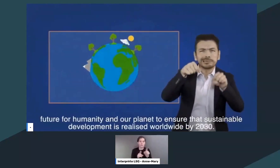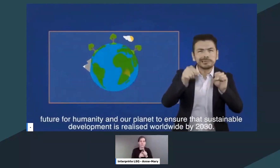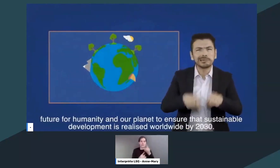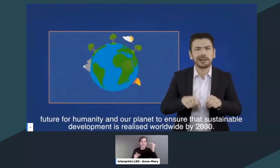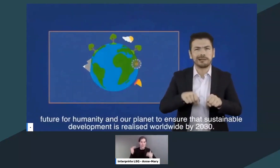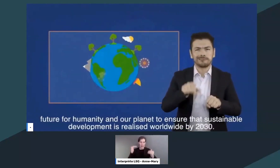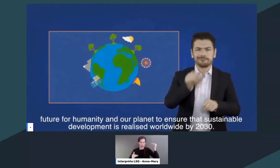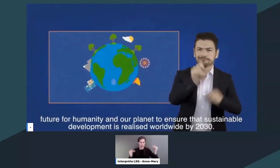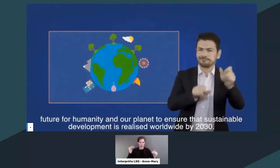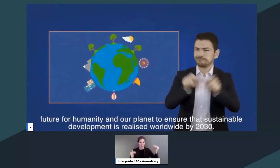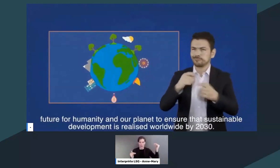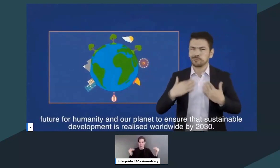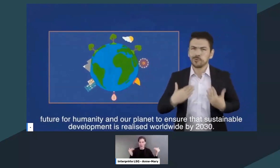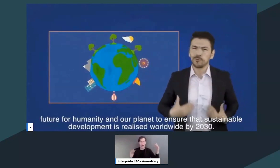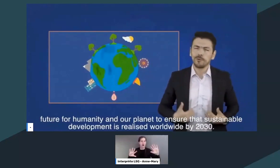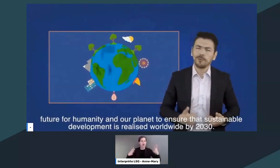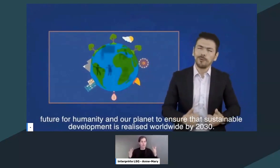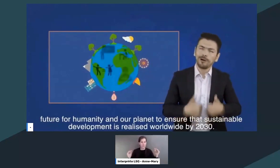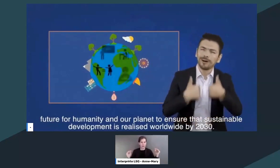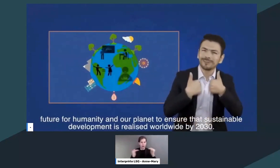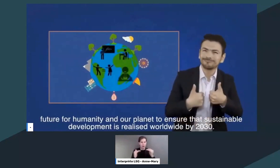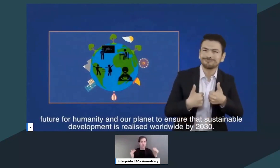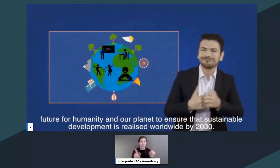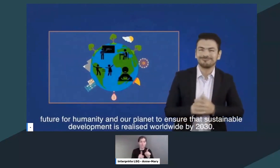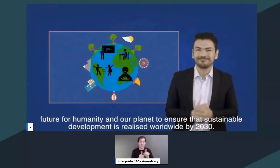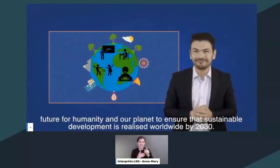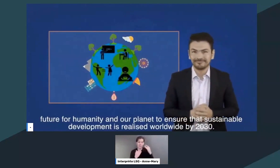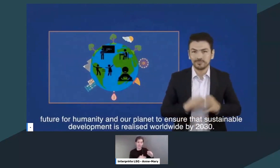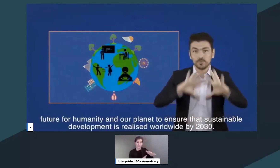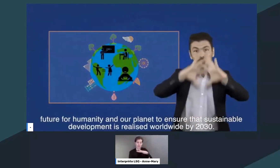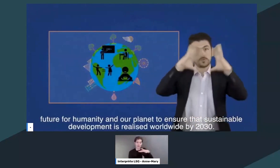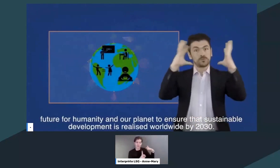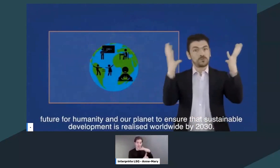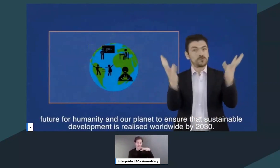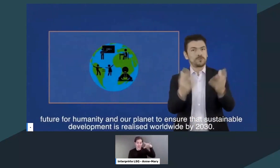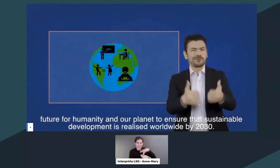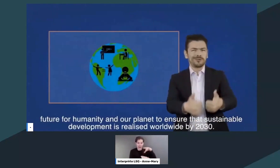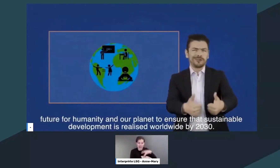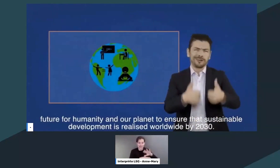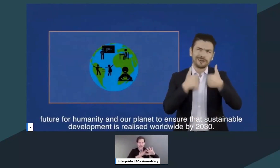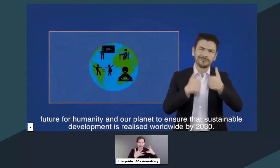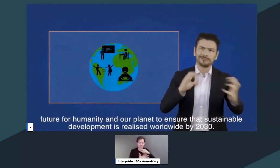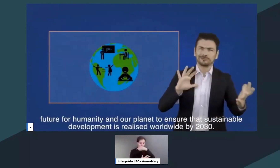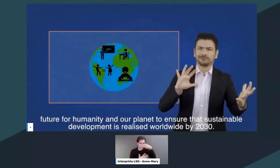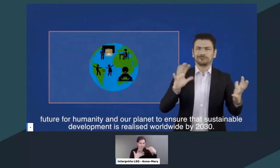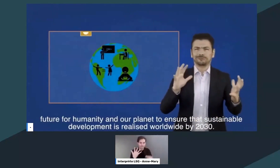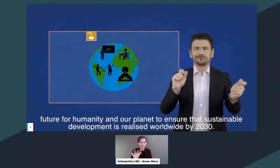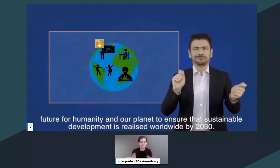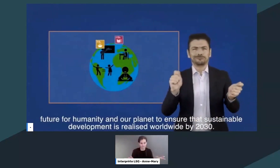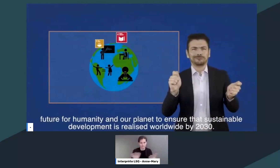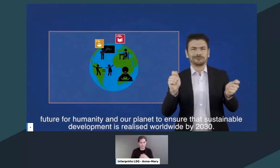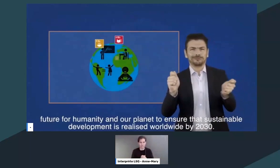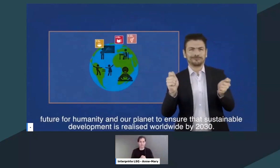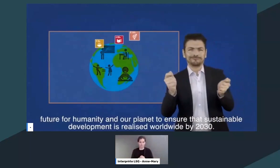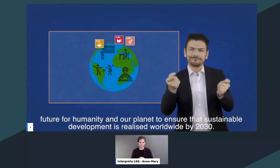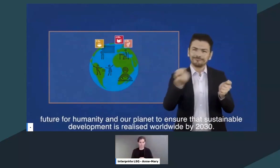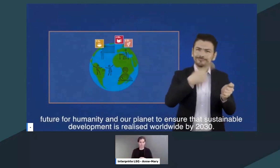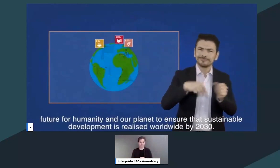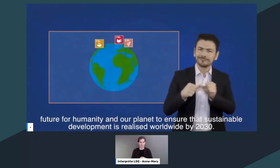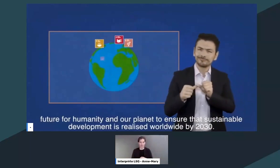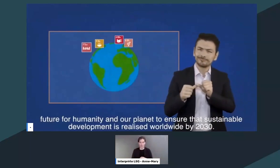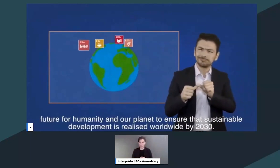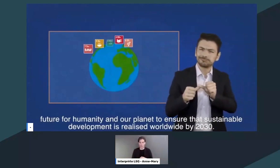pour l'avenir. Donc, l'ordre du jour de 2030 a été adopté par des